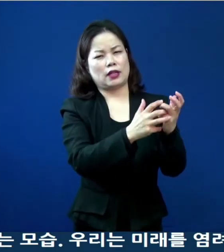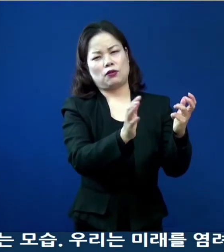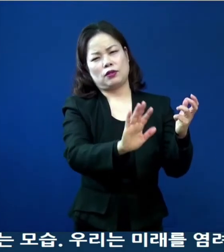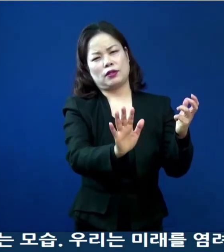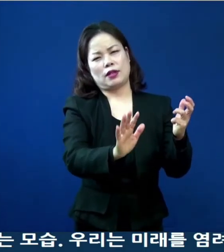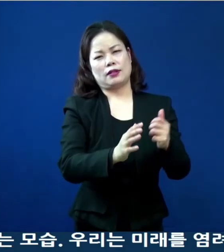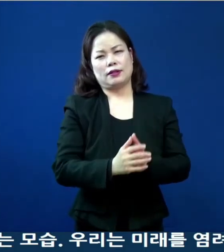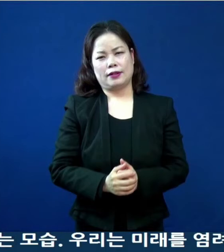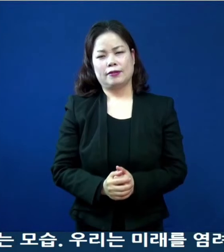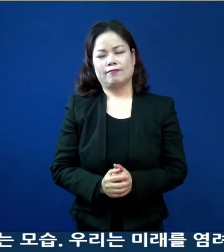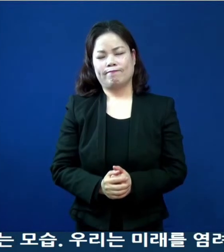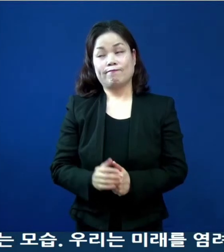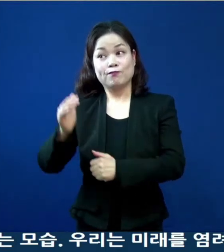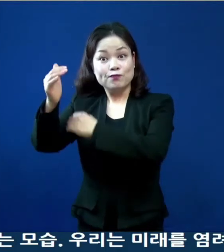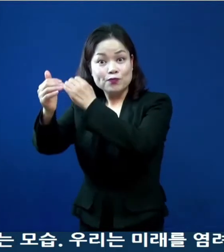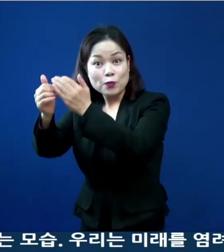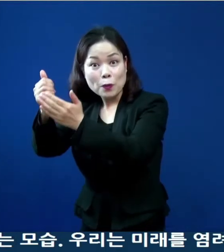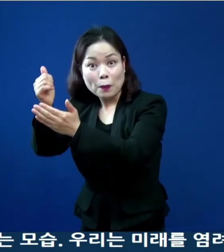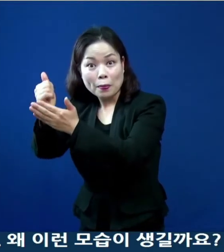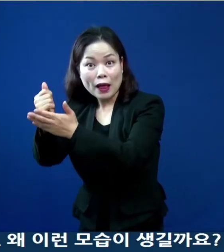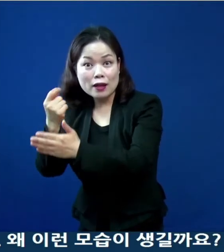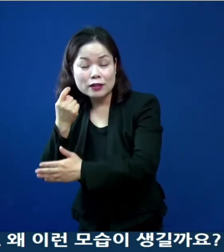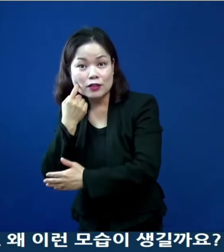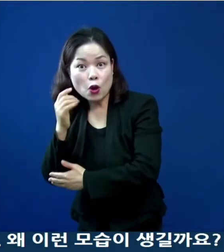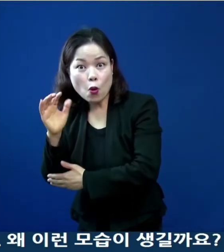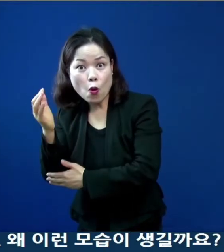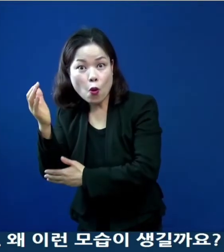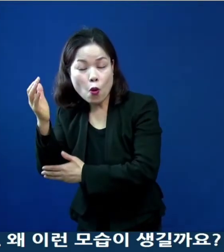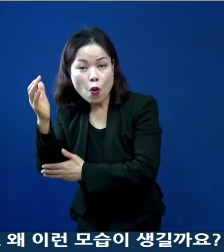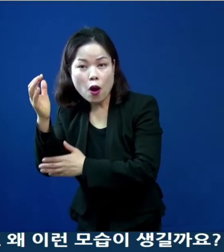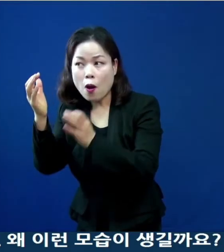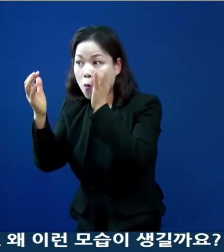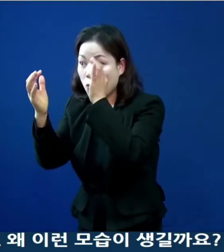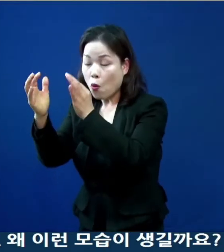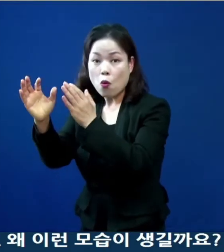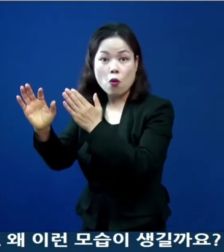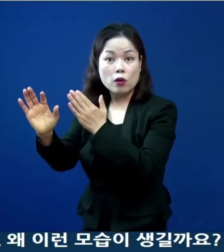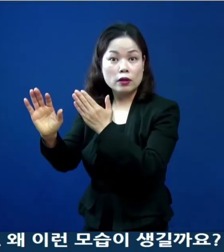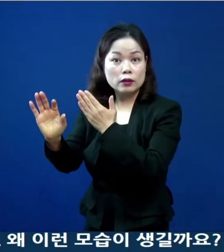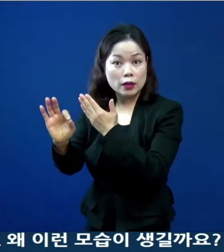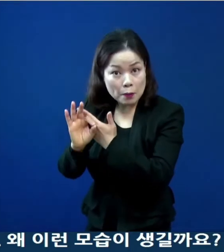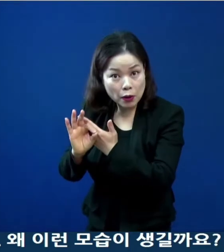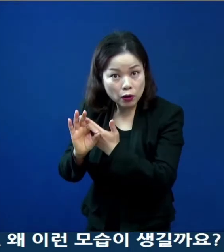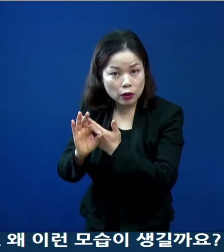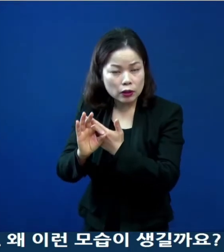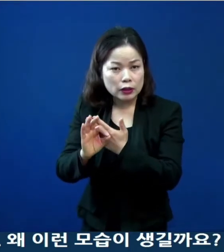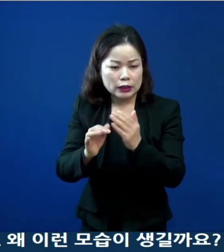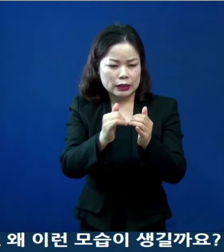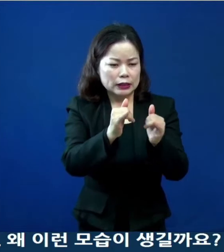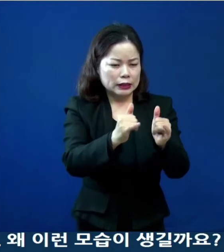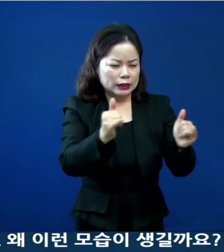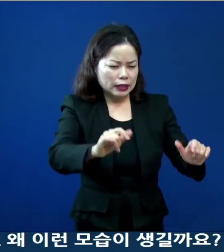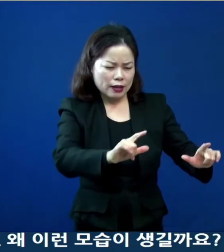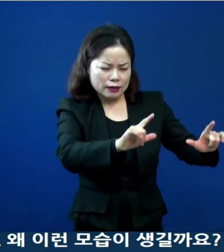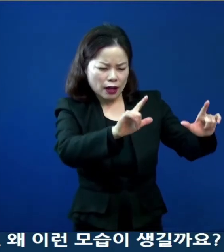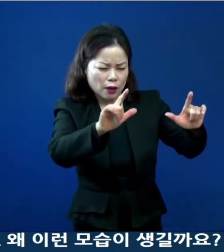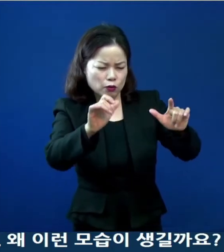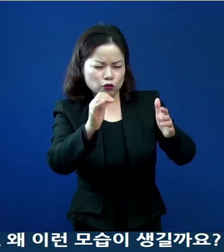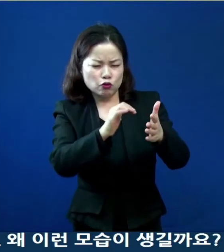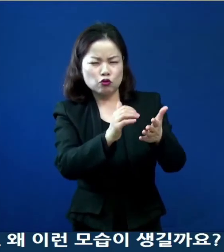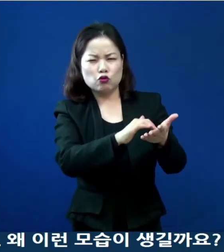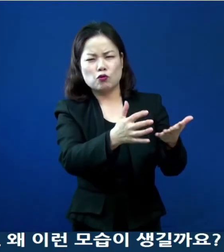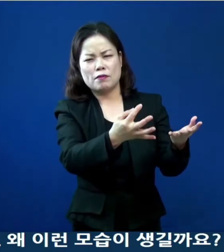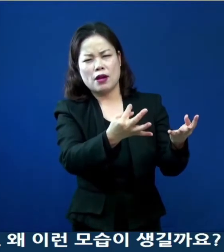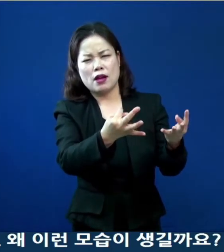아니라 하나님의 영광을 보게 될 때 인생의 수많은 결핍이 없어진다는